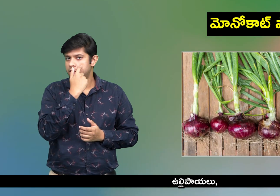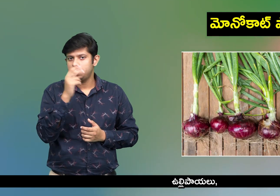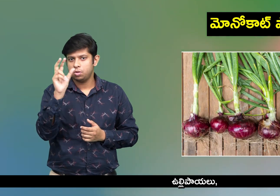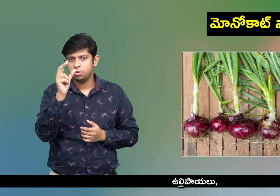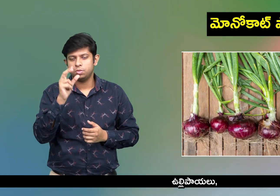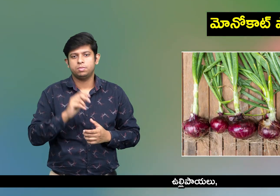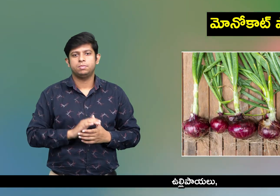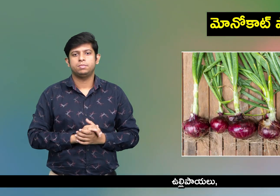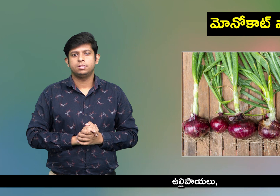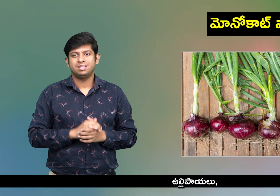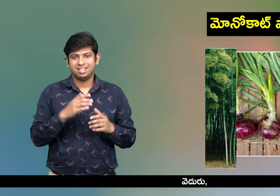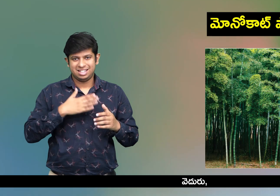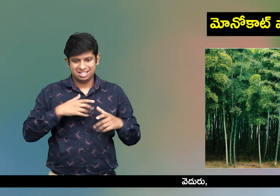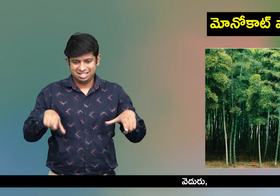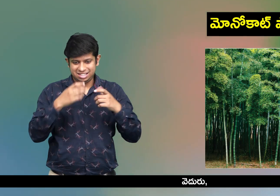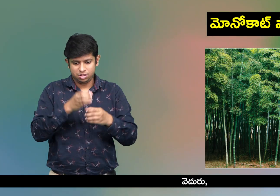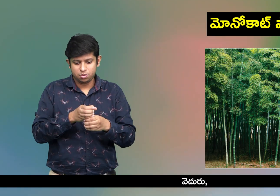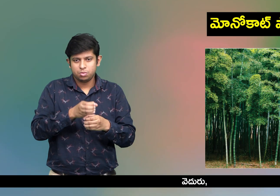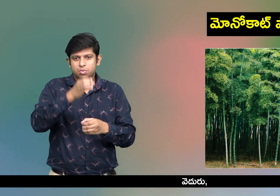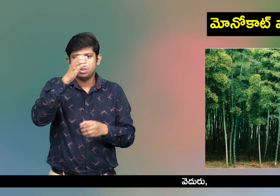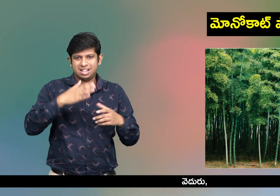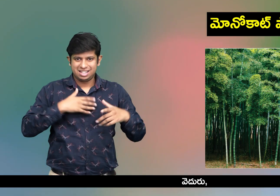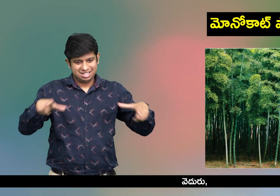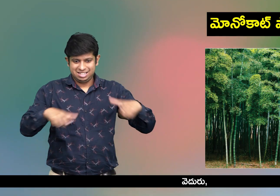ఉల్లిపాయలు, వెదురు,